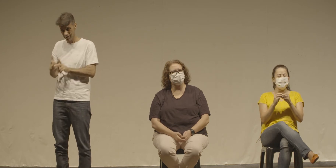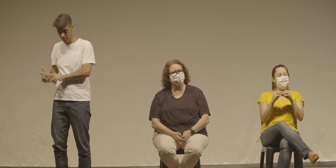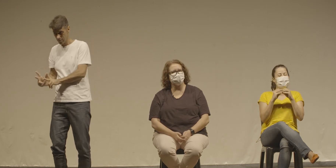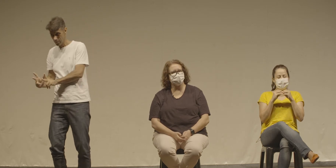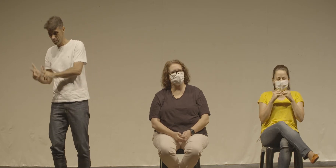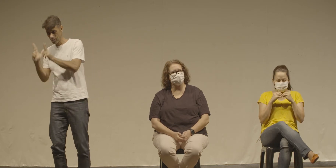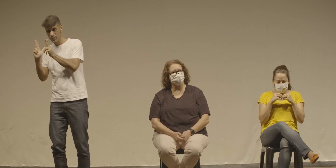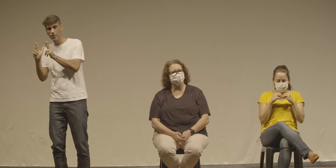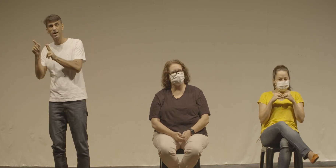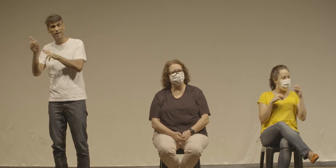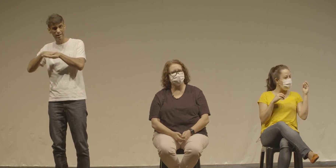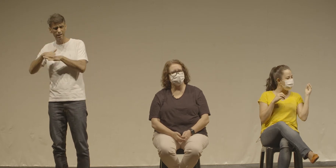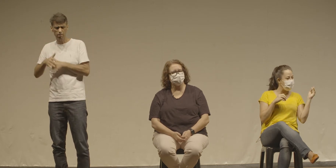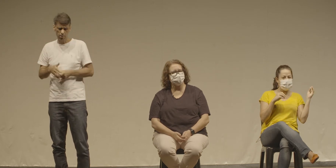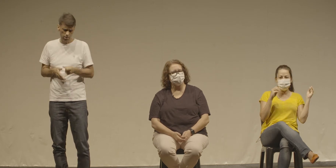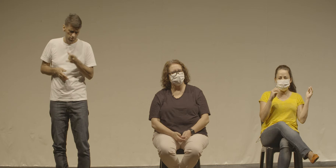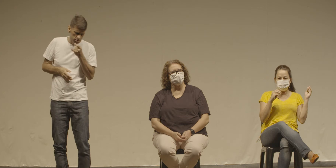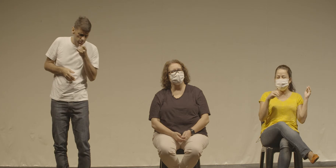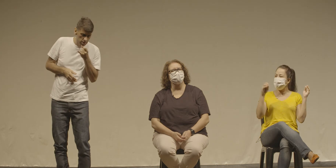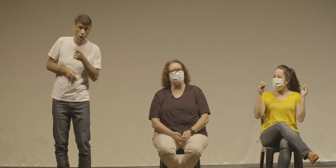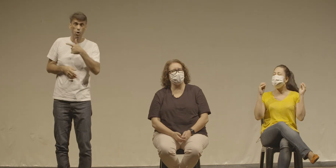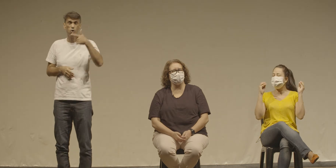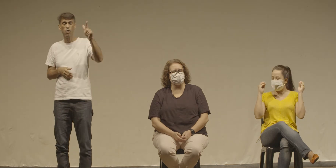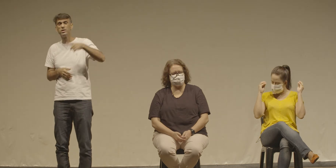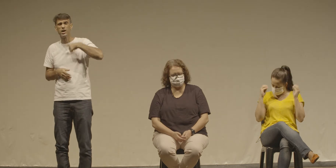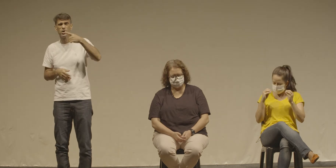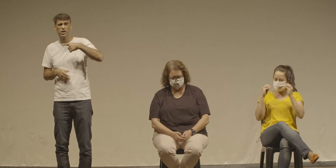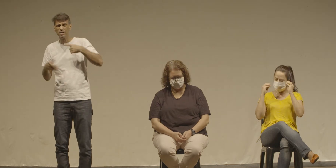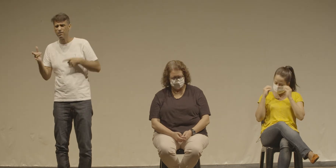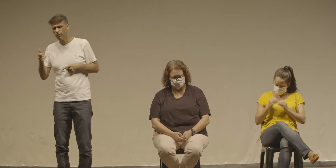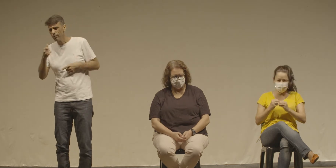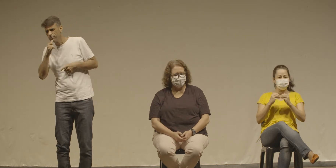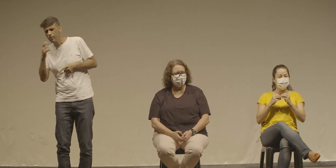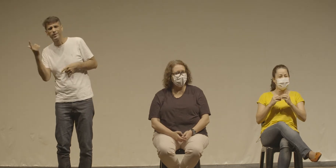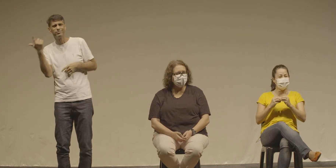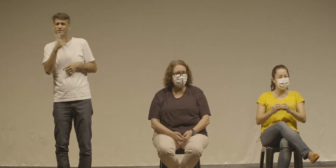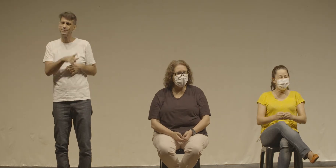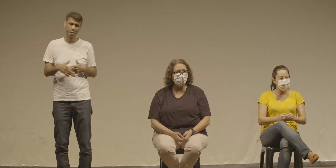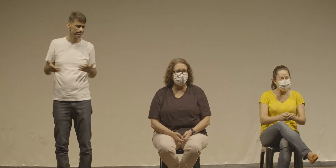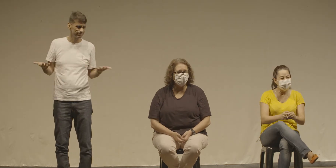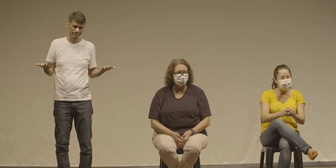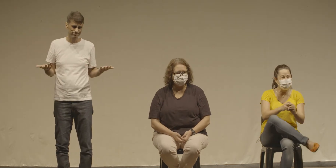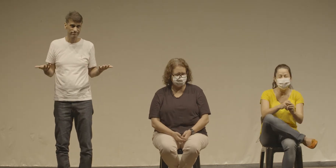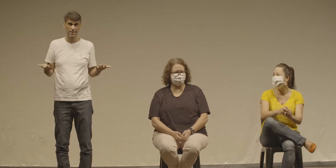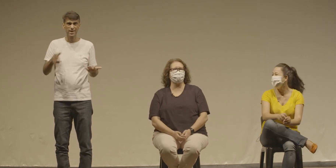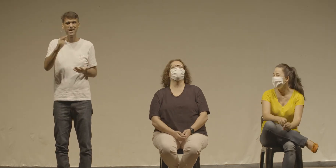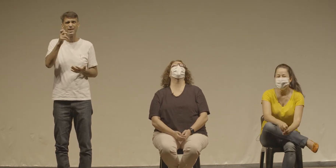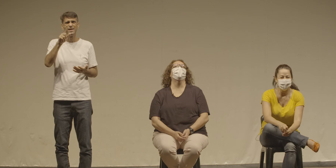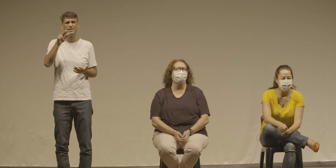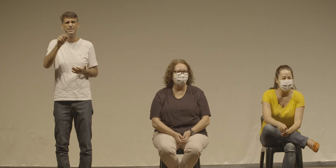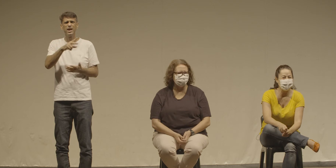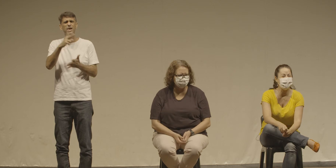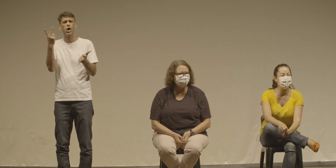você vê que ela lamenta, aí uma fala que a outra não conseguiu, a outra fala não conseguiu. Aí a Helene errou. Ela,